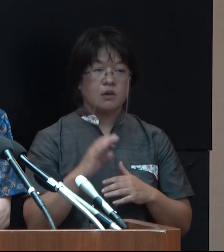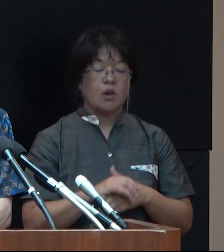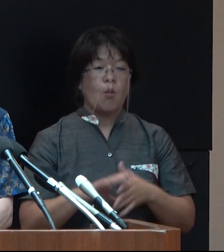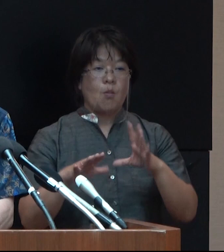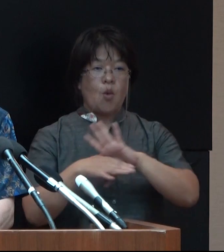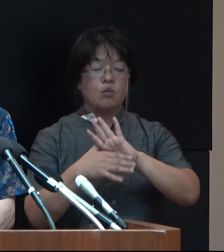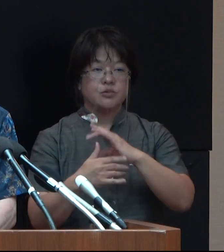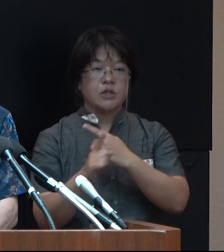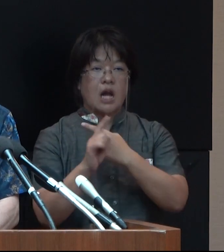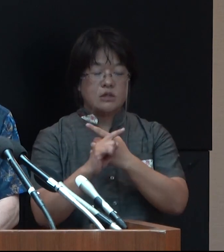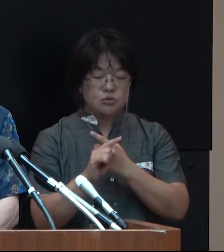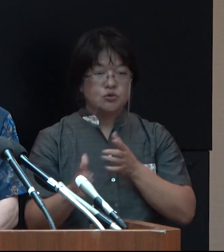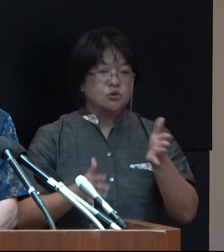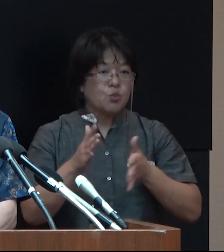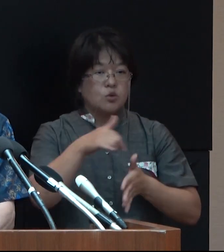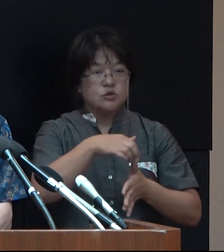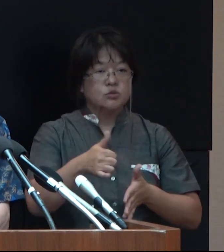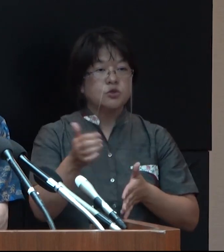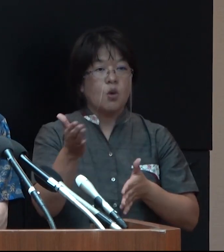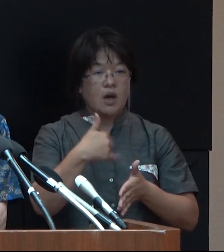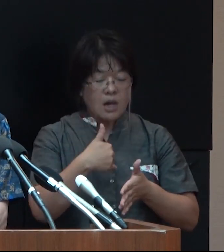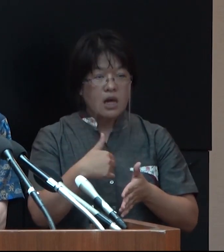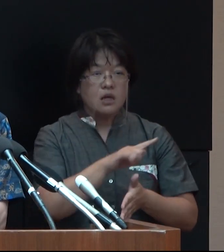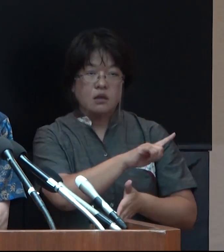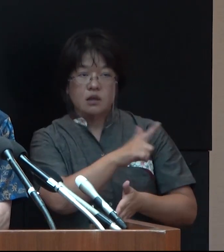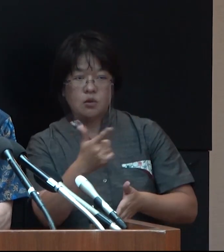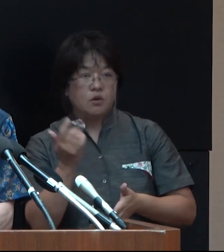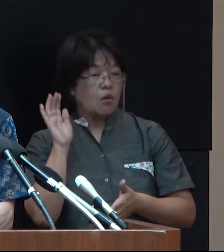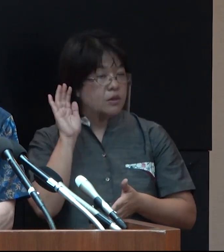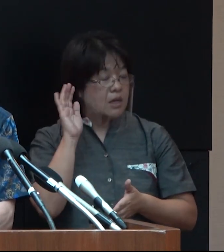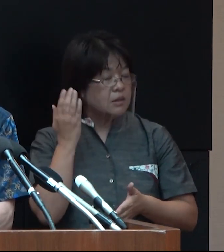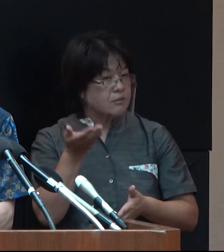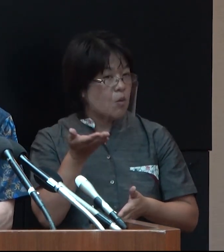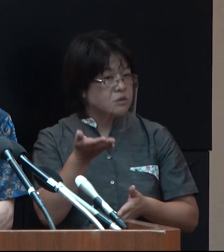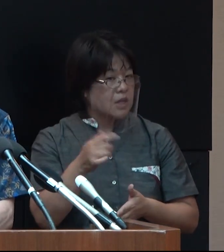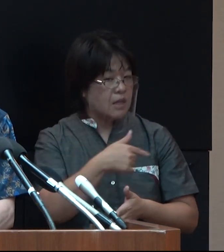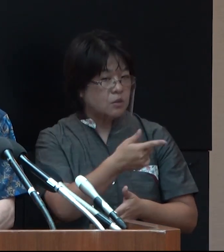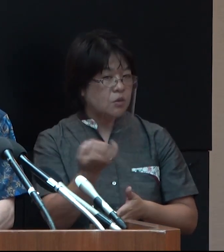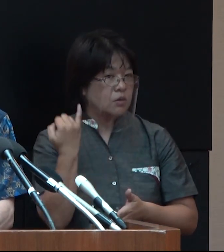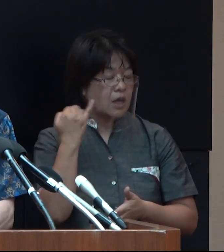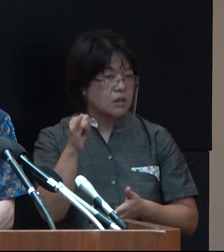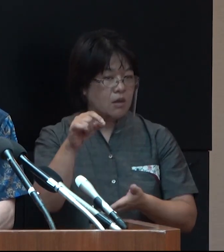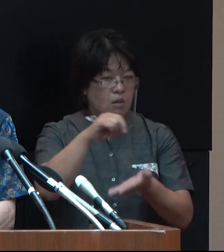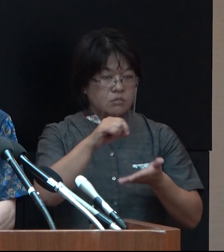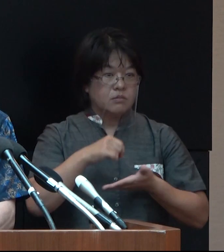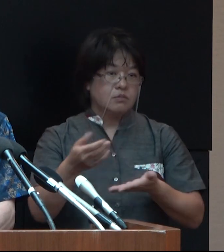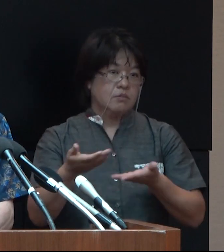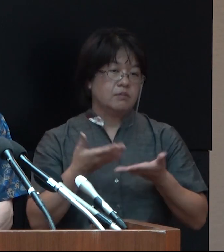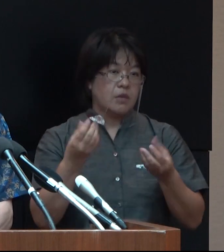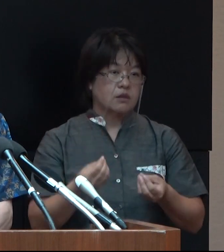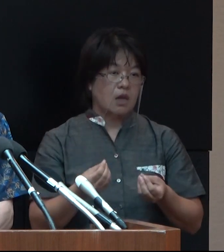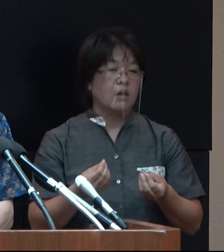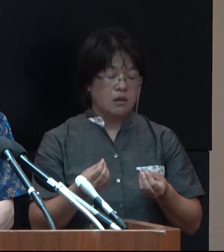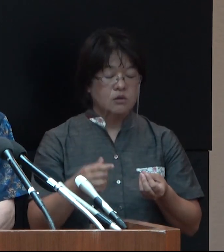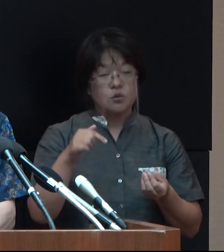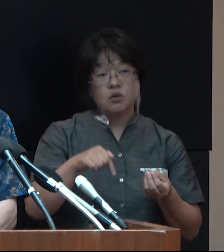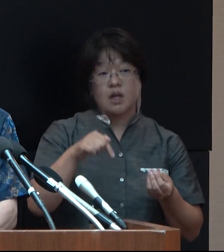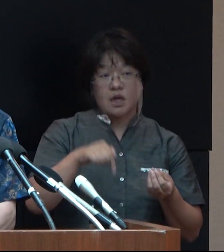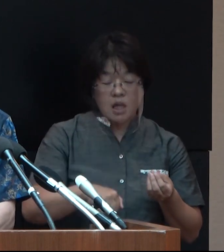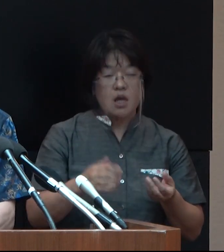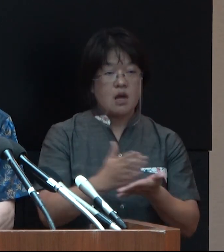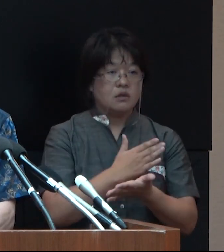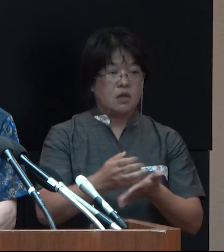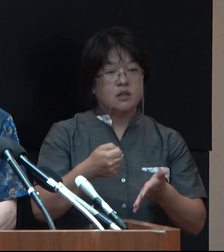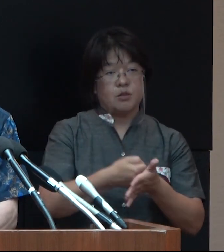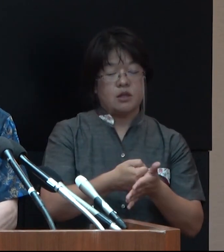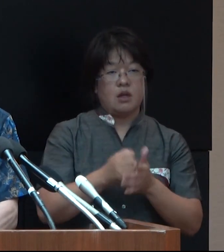体に、緊急でヒアリングをさせていただいて、さまざまな意見を聞かせていただいています。その上で、判断を